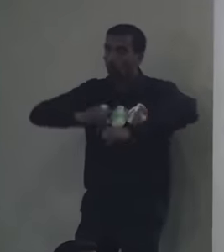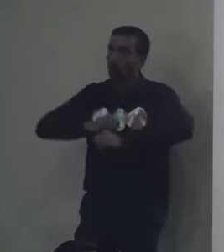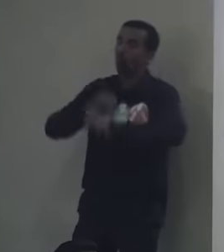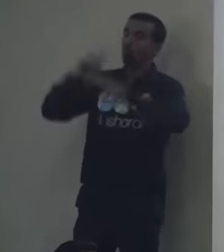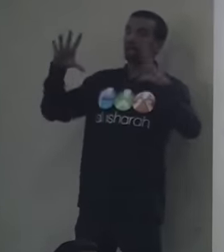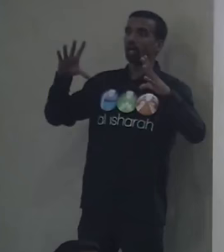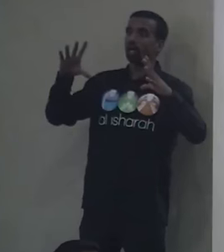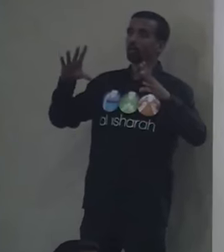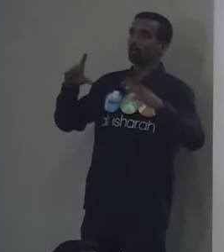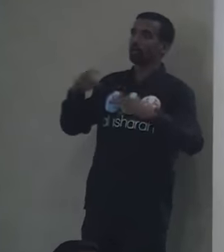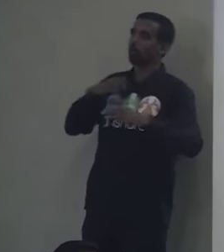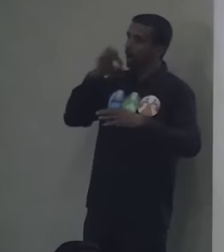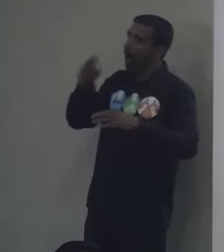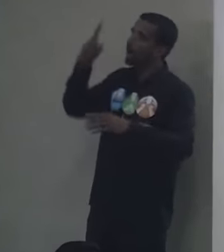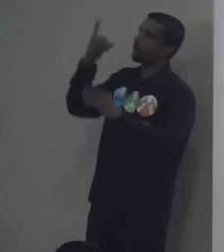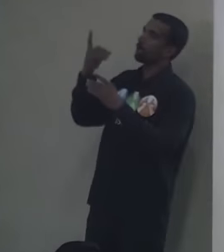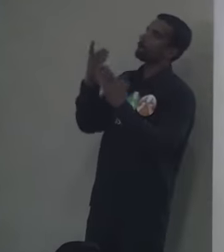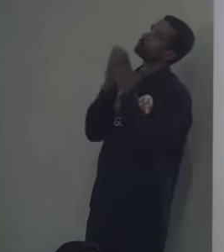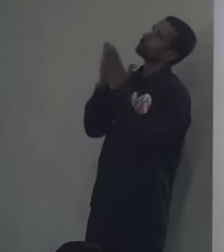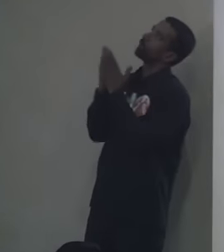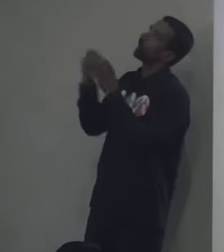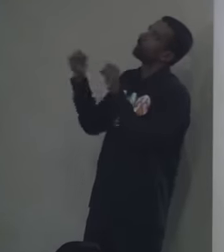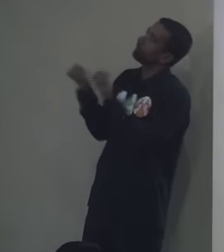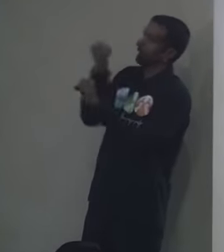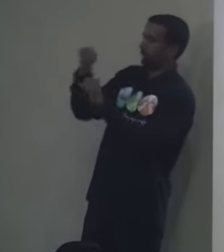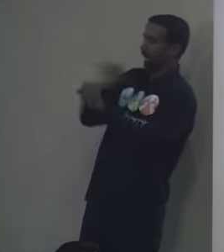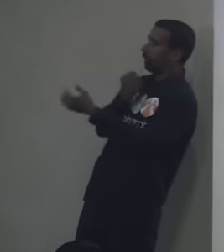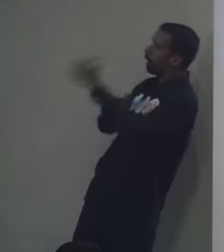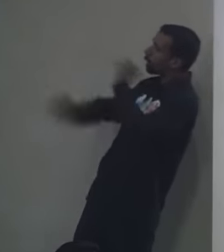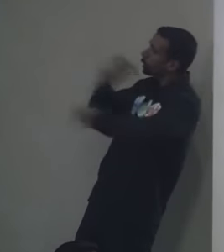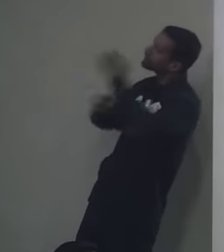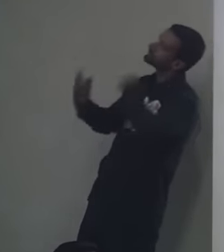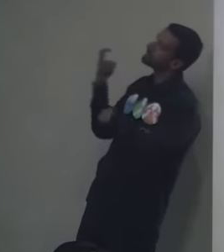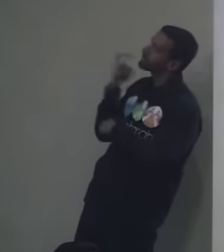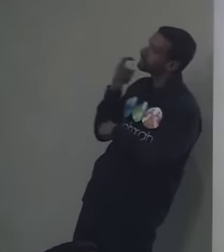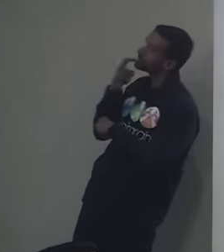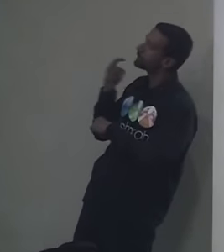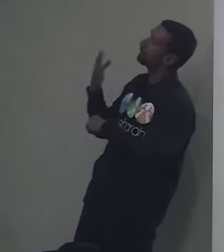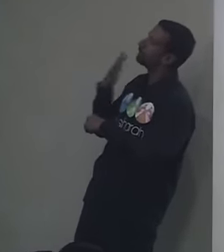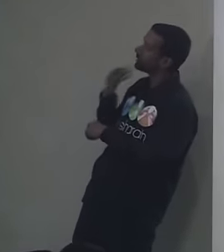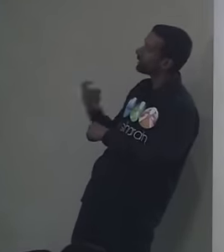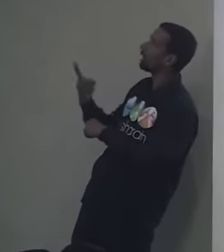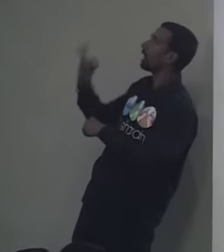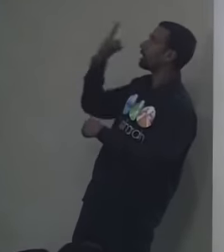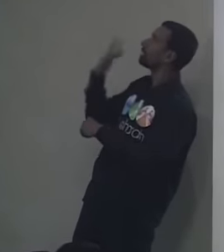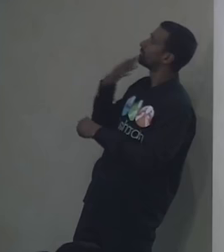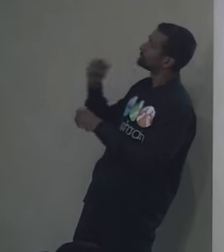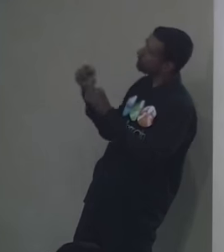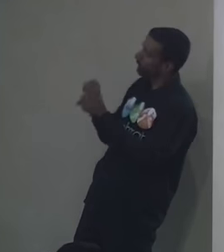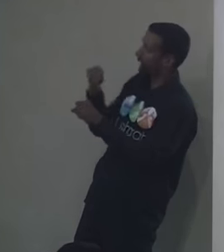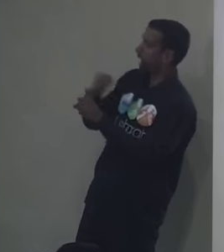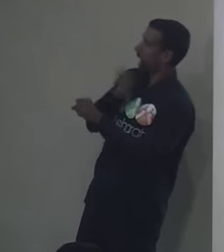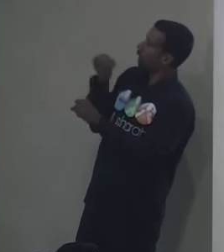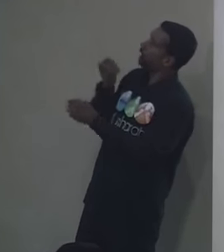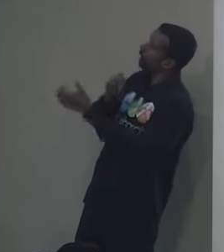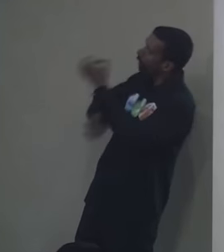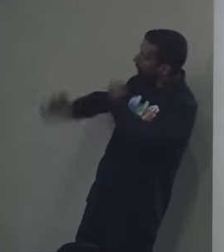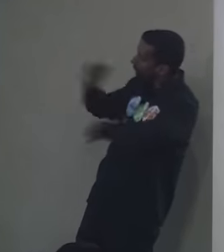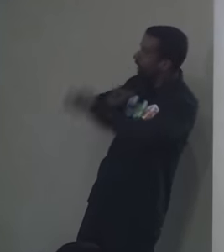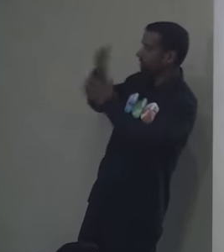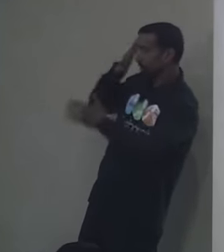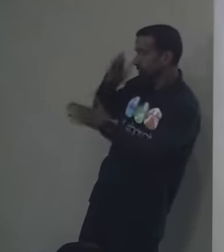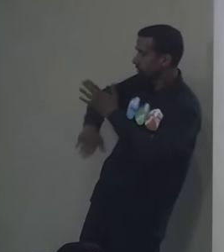and our questioning easy on us. Then is the middle, the very center of this surah. كَلَّا. No.